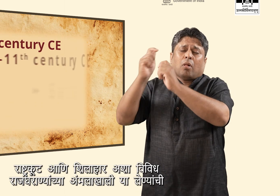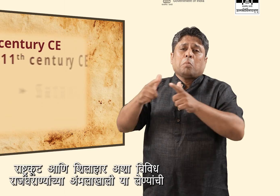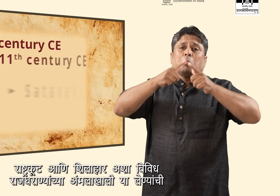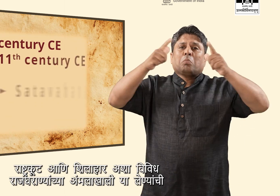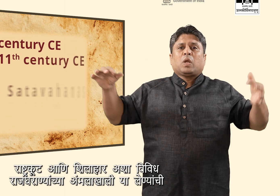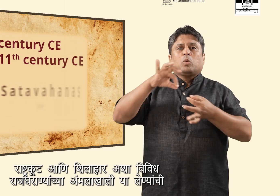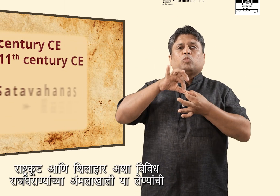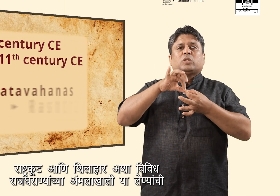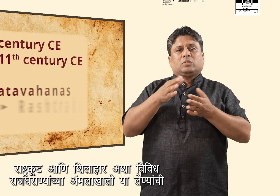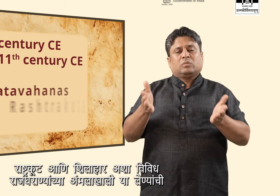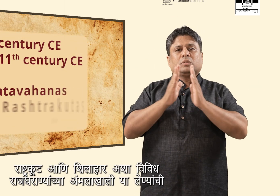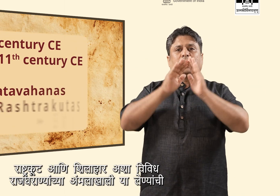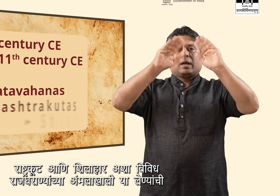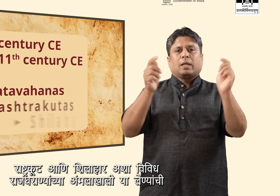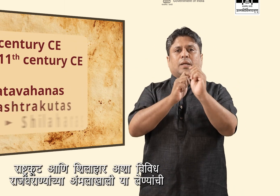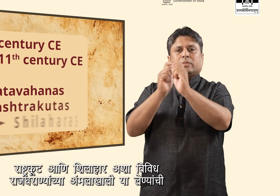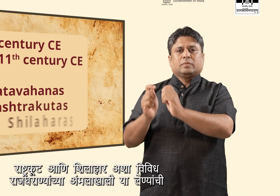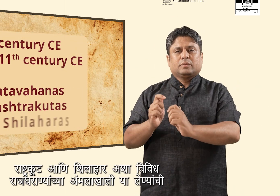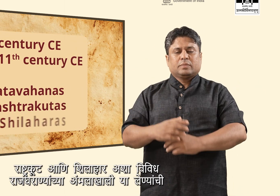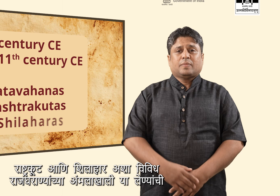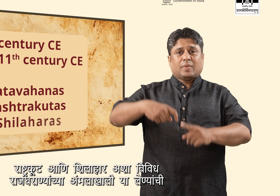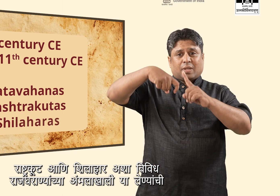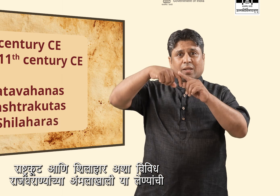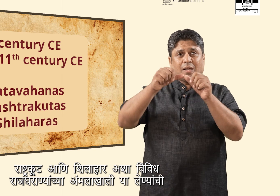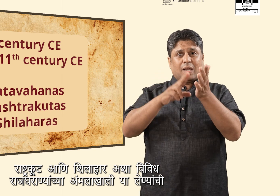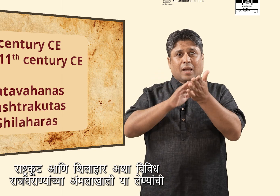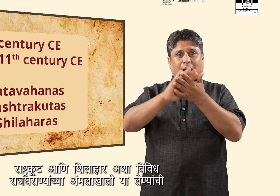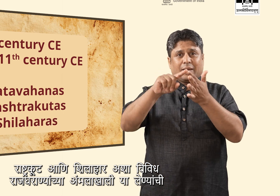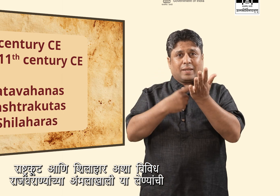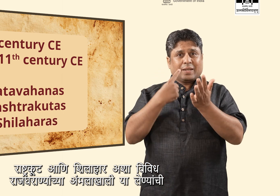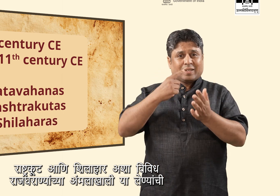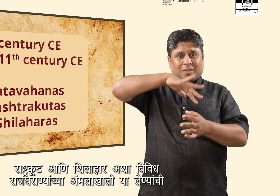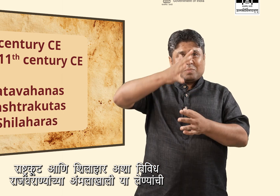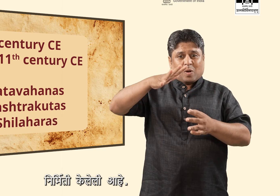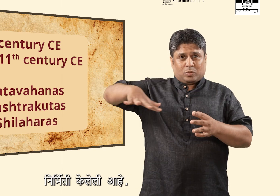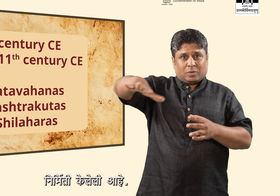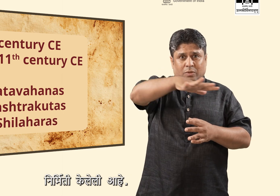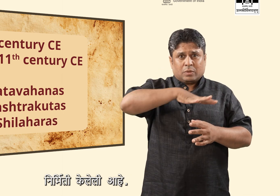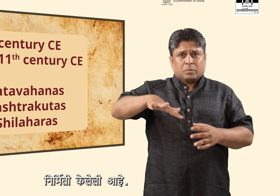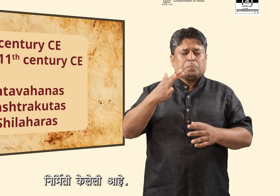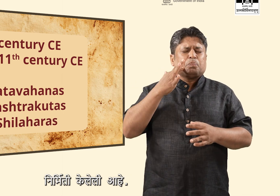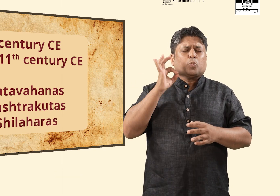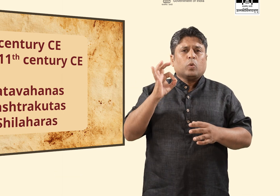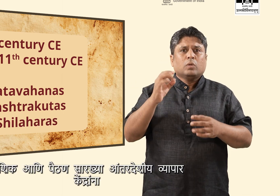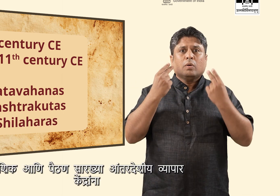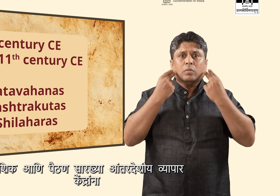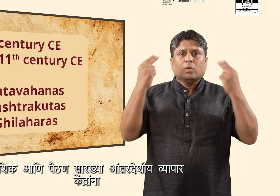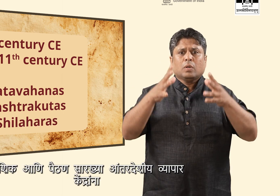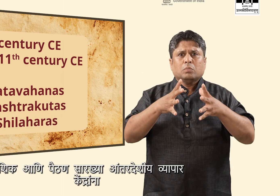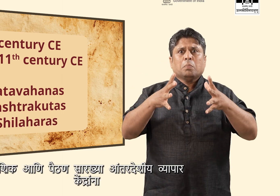राष्ट्रकूट आणि शिलाहार अशा विविध राजघराण्यांच्या अंमलाखाली या लेण्यांची निर्मिती केलेली आहे. नाशिक आणि